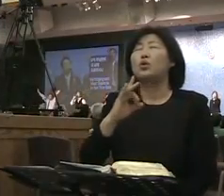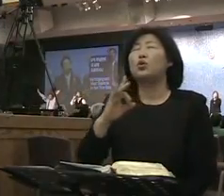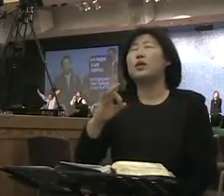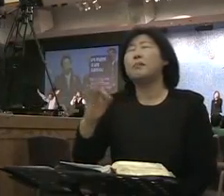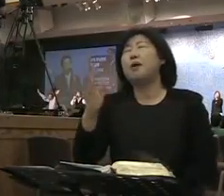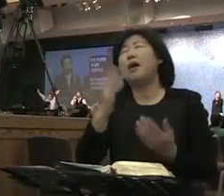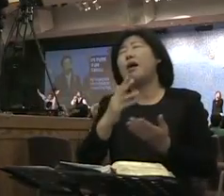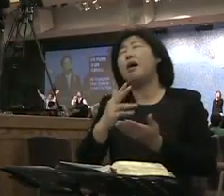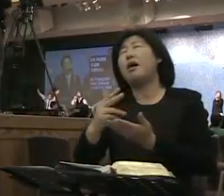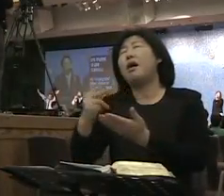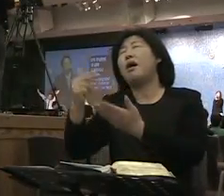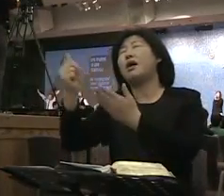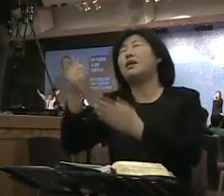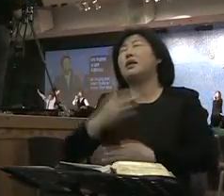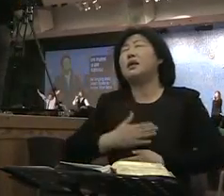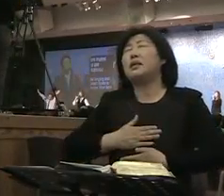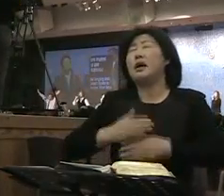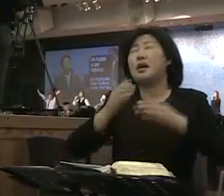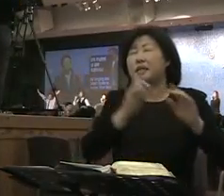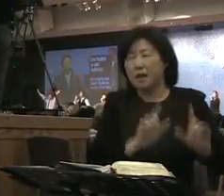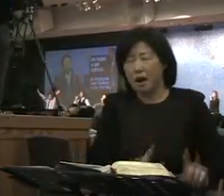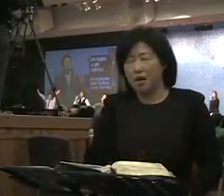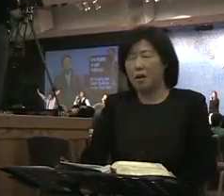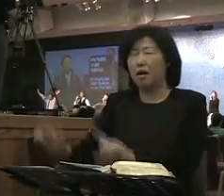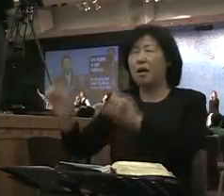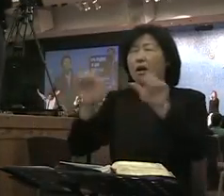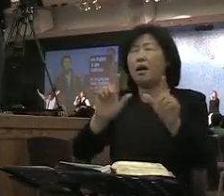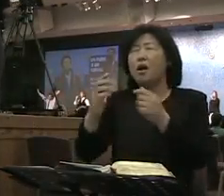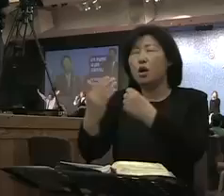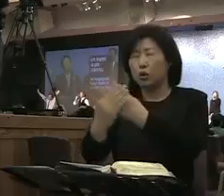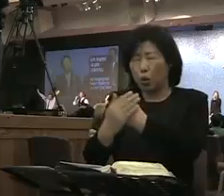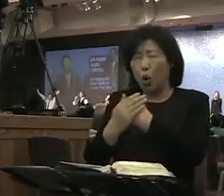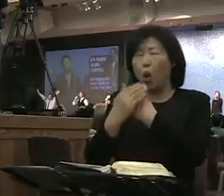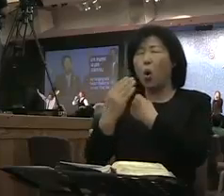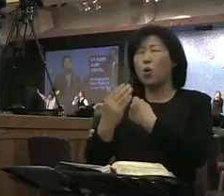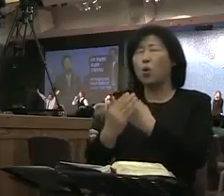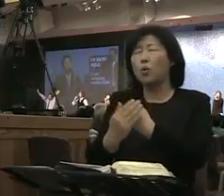오직 주님만이 내 삶의